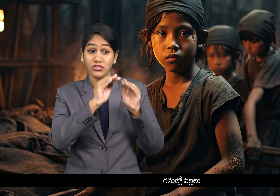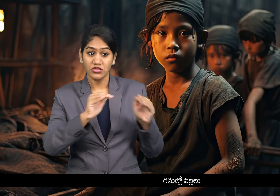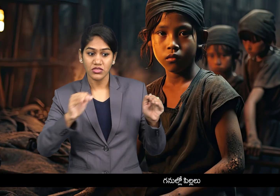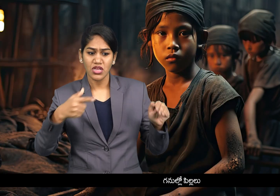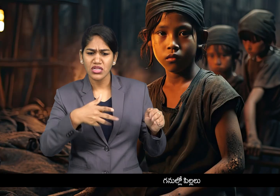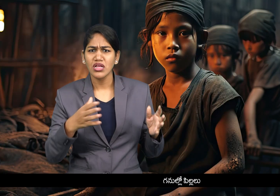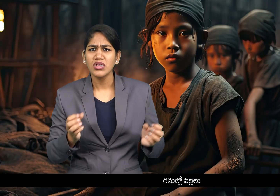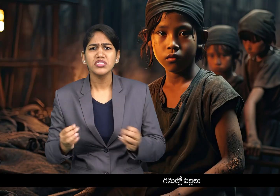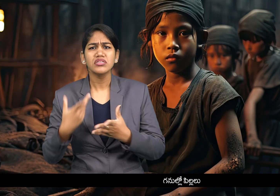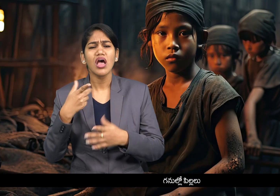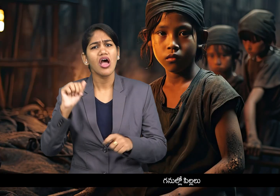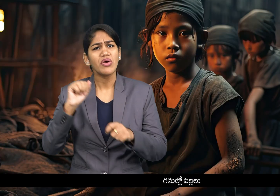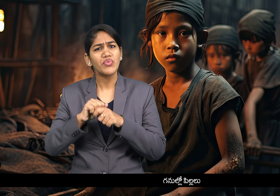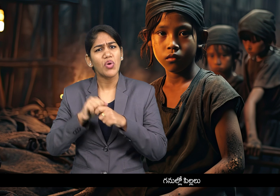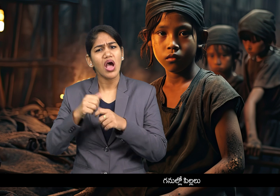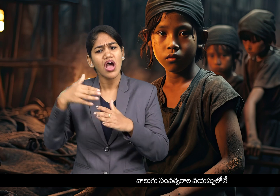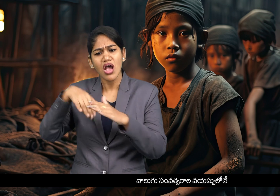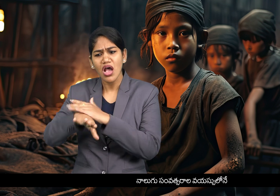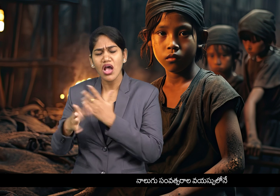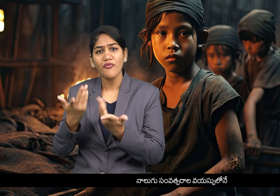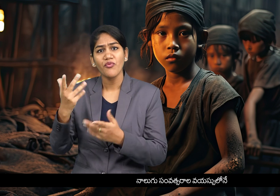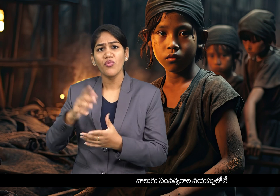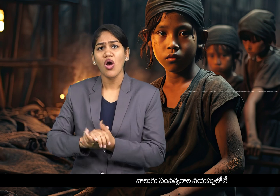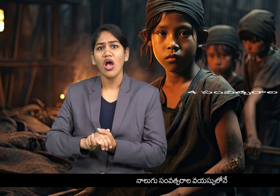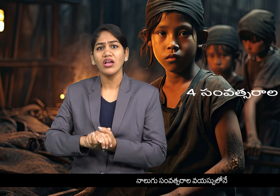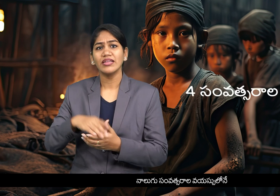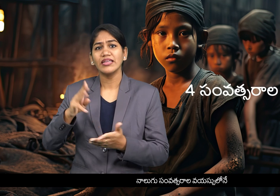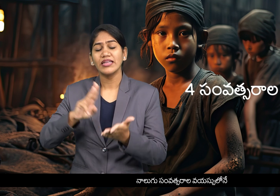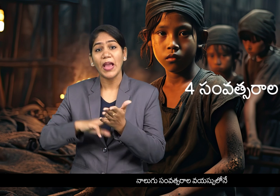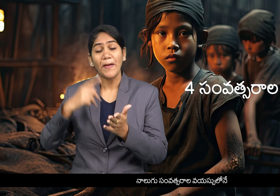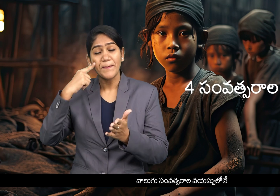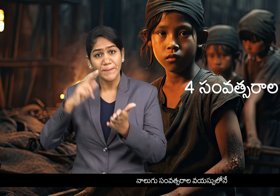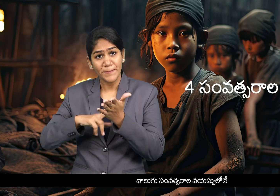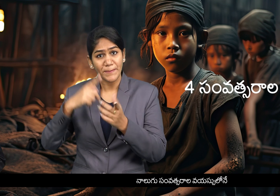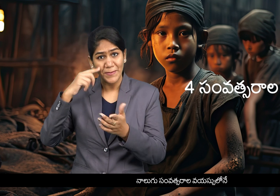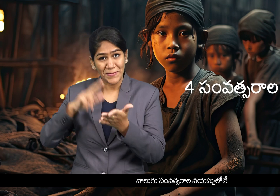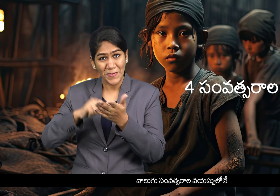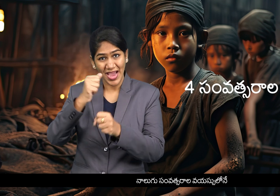గనుల్లో పిల్లలు 4 సంవత్సరాల వయసులోనే